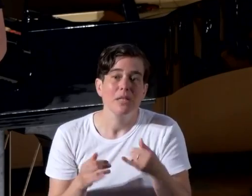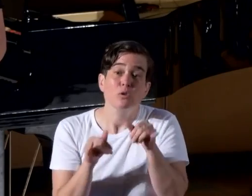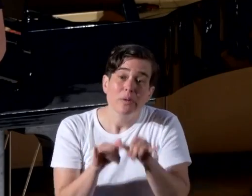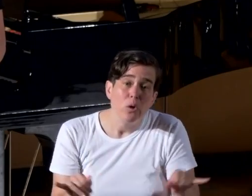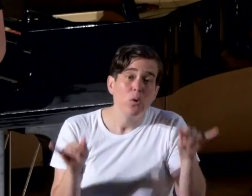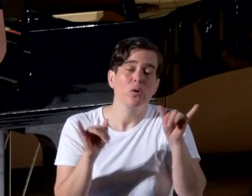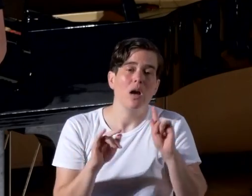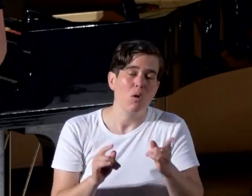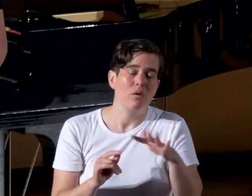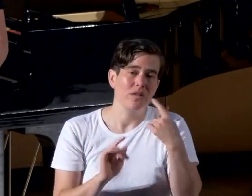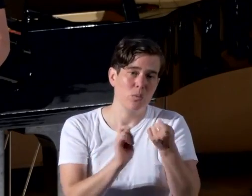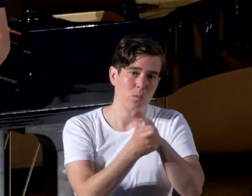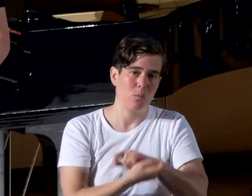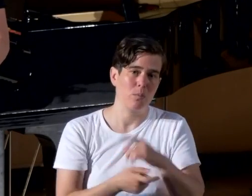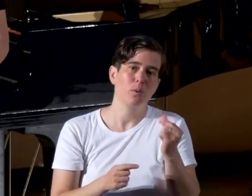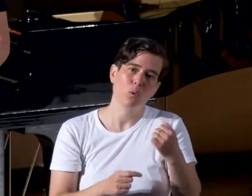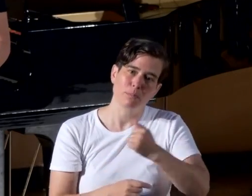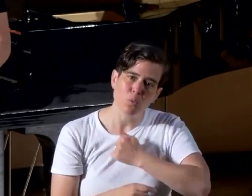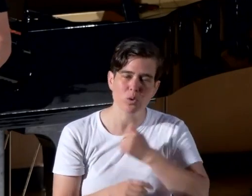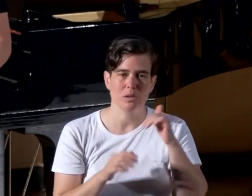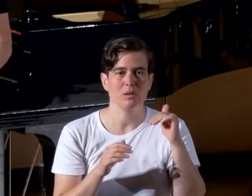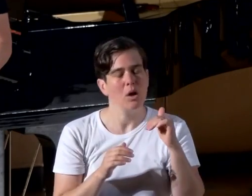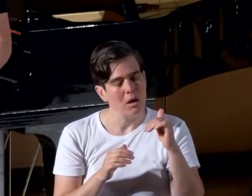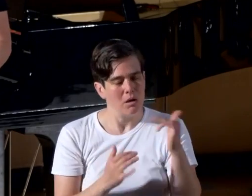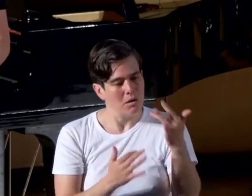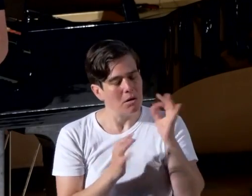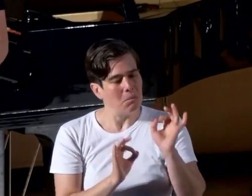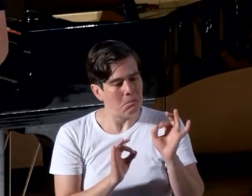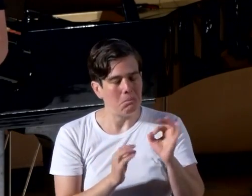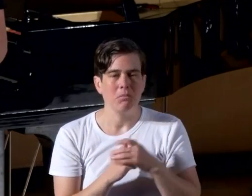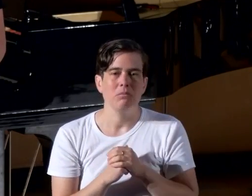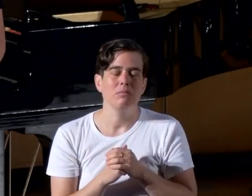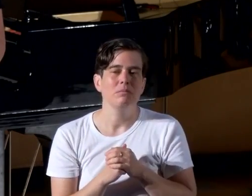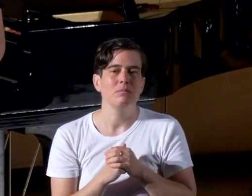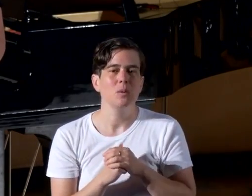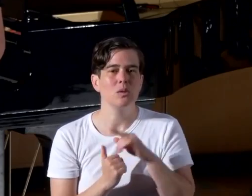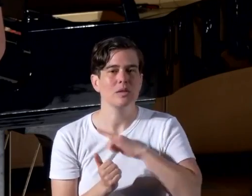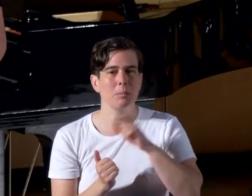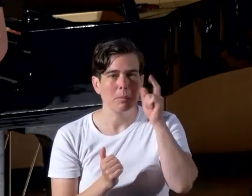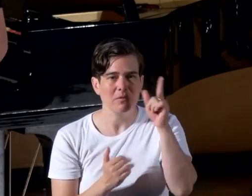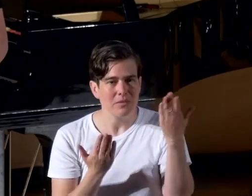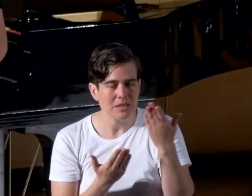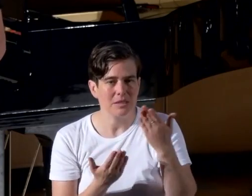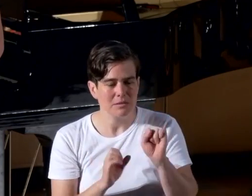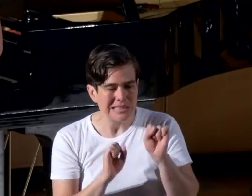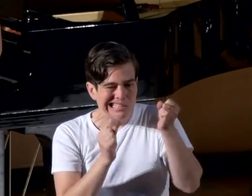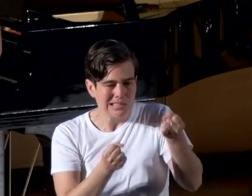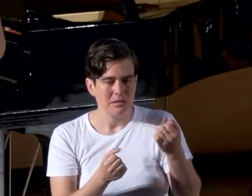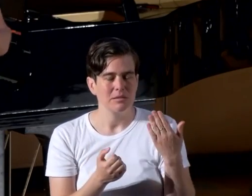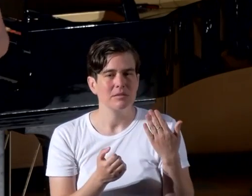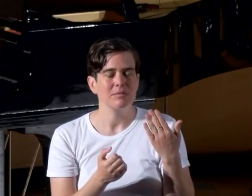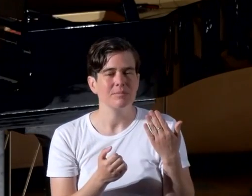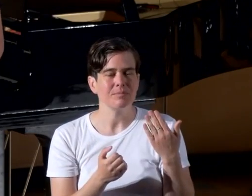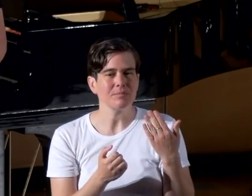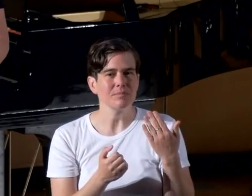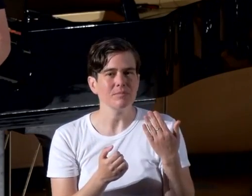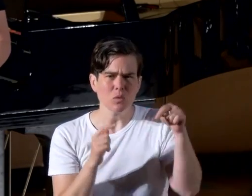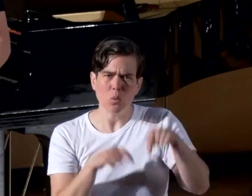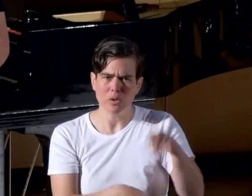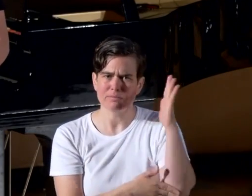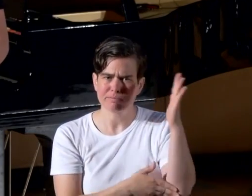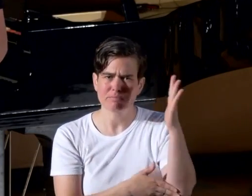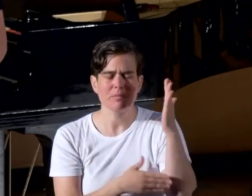vieles getan, was Mut macht. Besonders beeindruckt hat mich das Engagement, von dem ich auch in Vorbereitung auf die